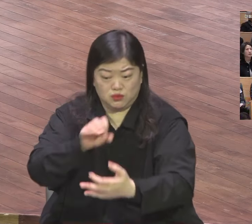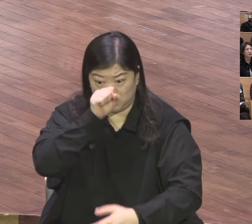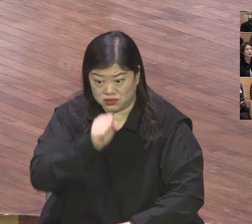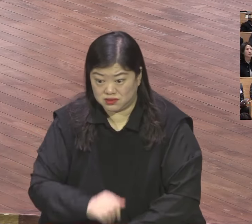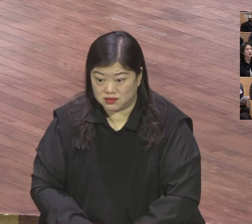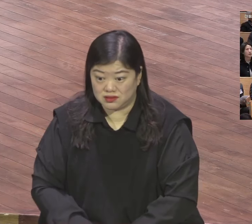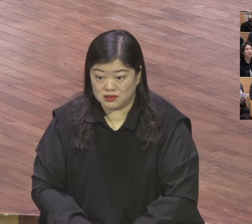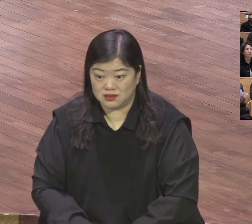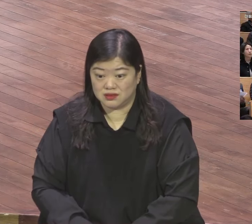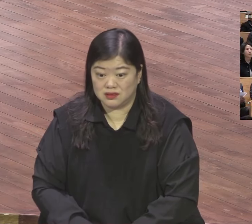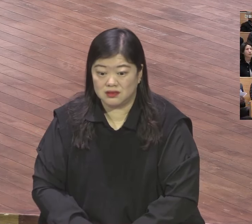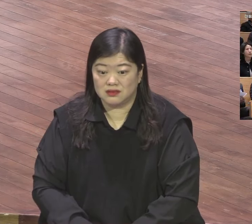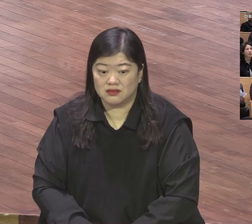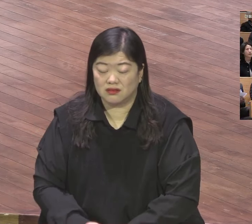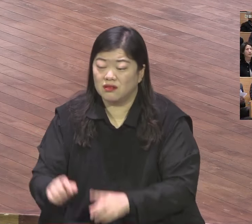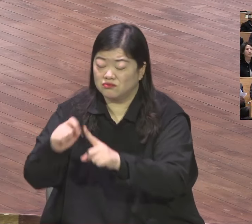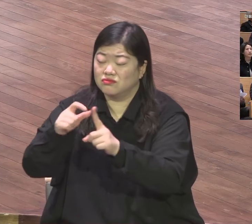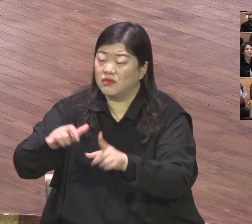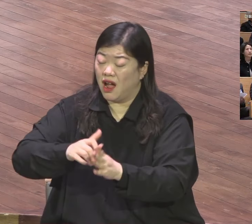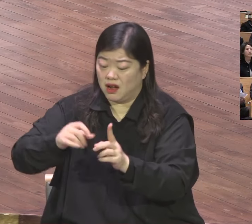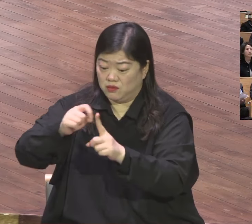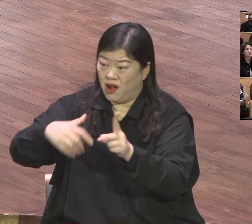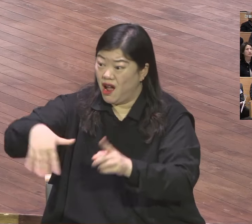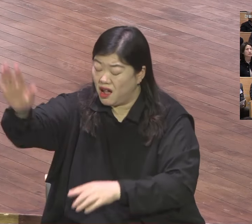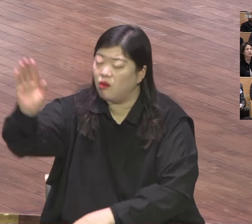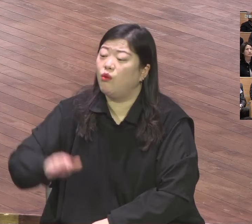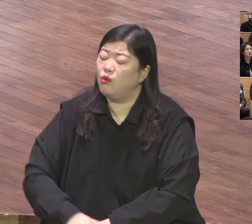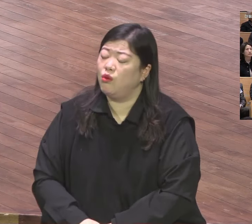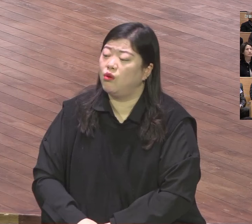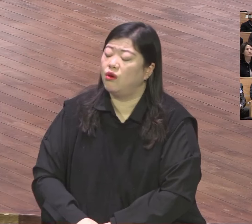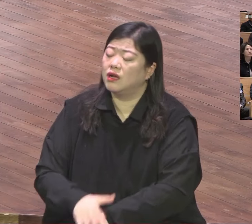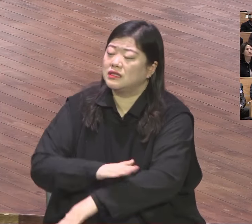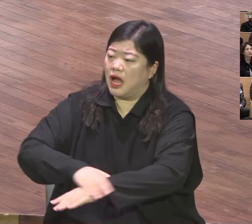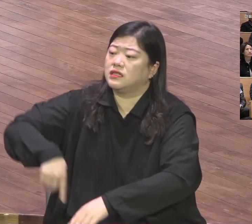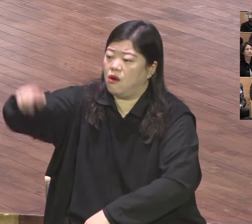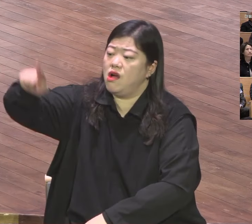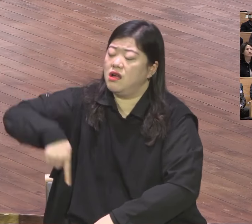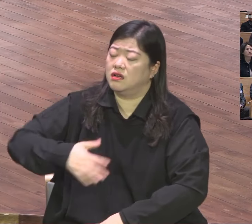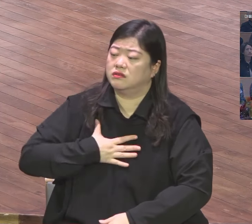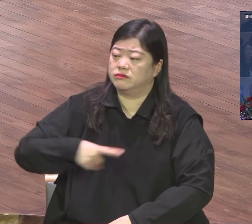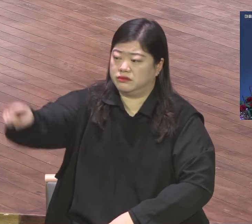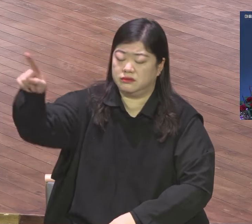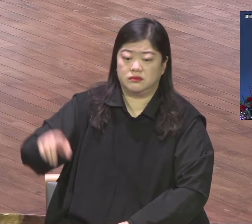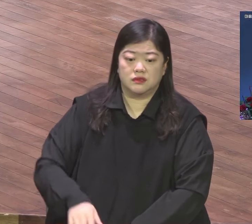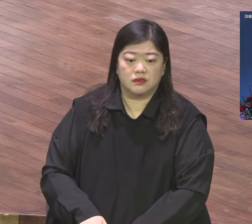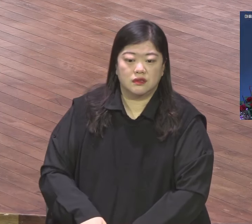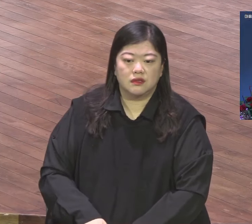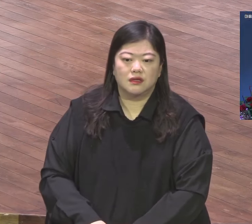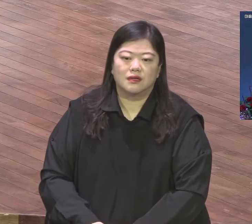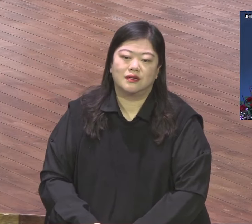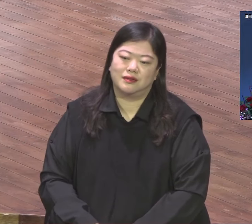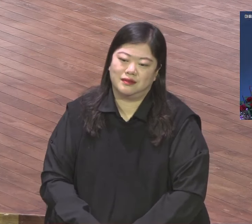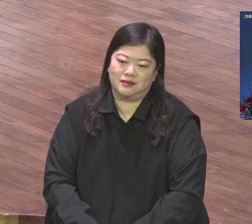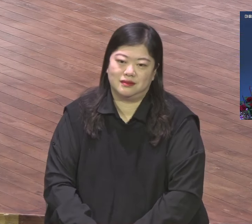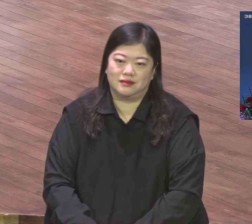않겠어요? 나도 이 현장에서 맛을 봐야 되겠다. 응답이라는 것은요, 누가